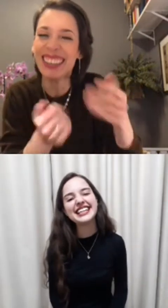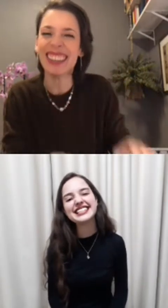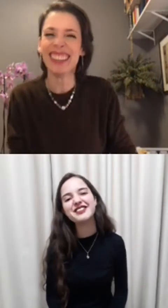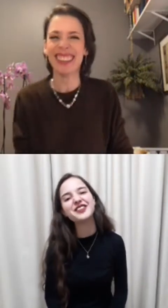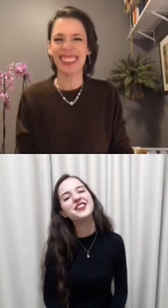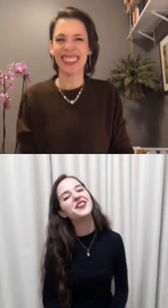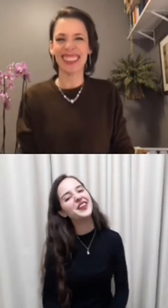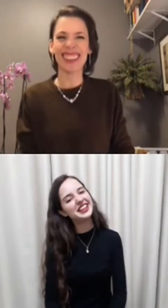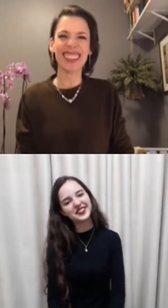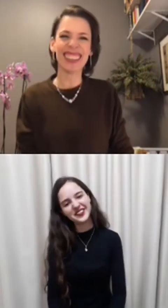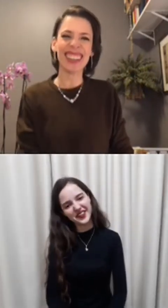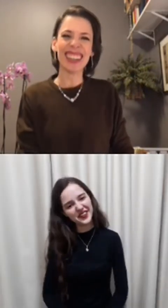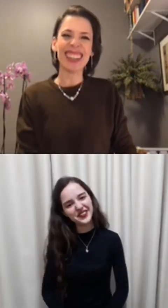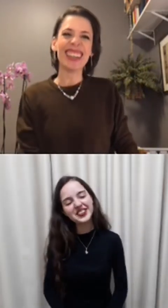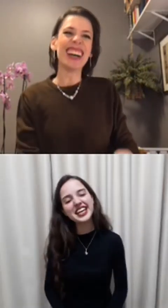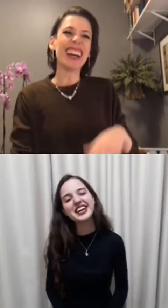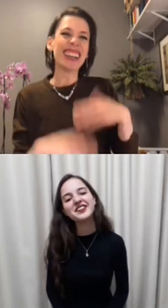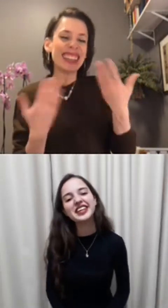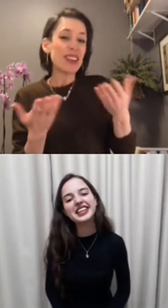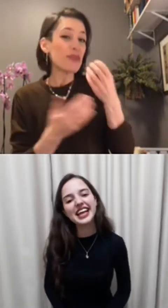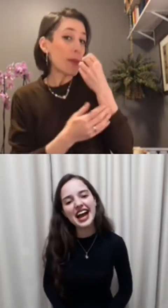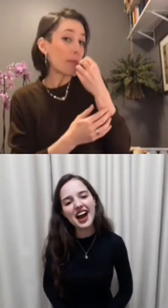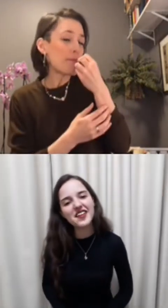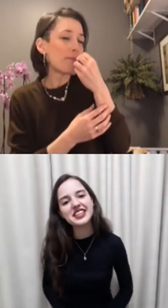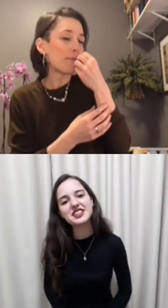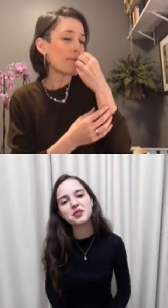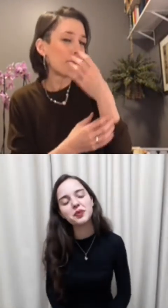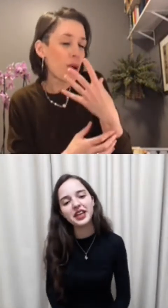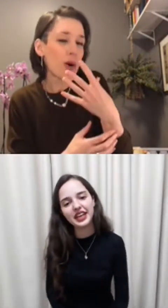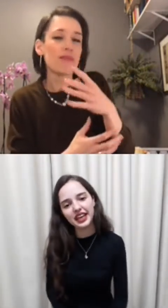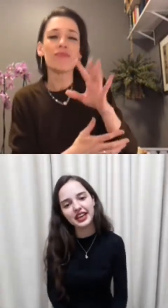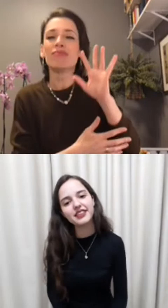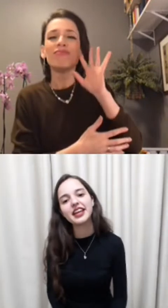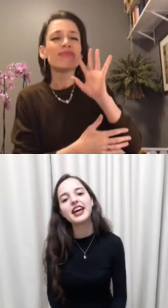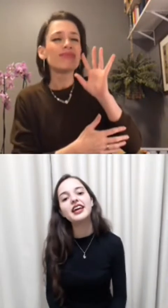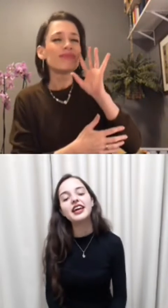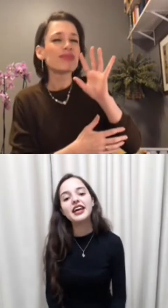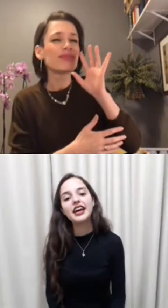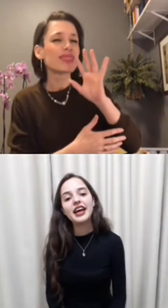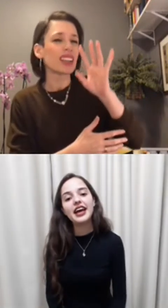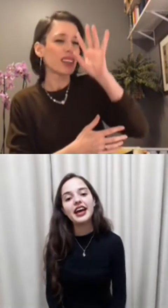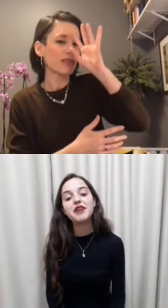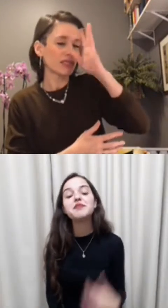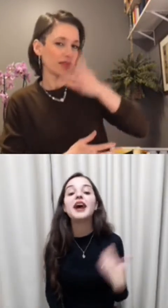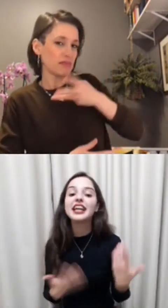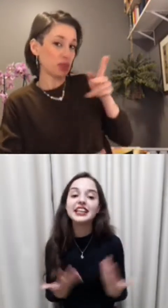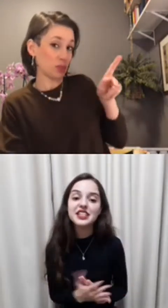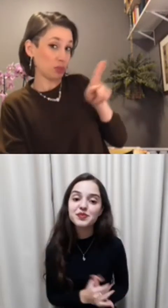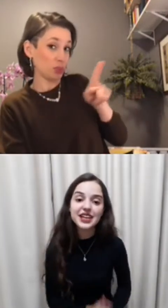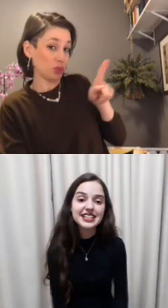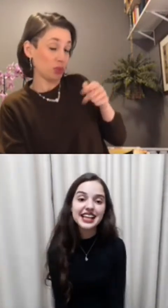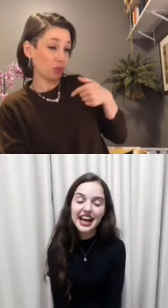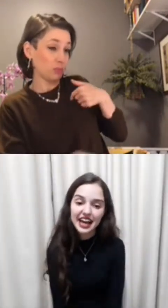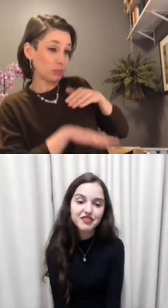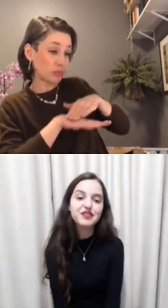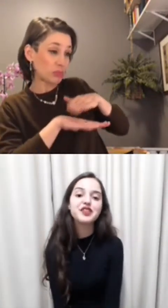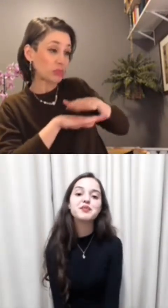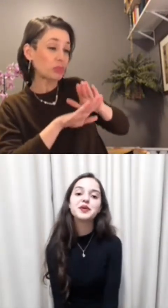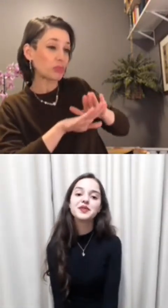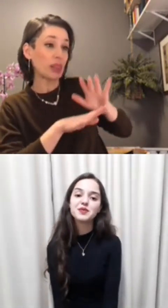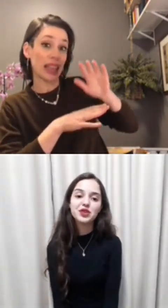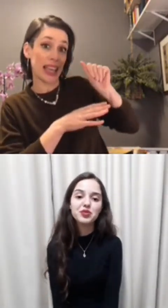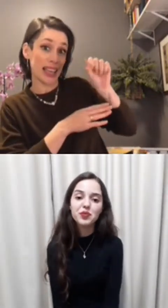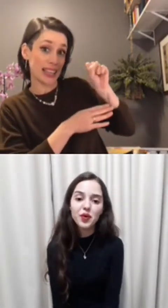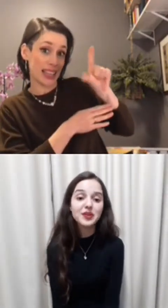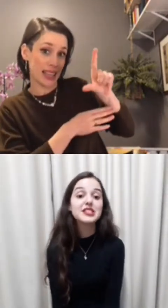E assim, foi muito bom, muito legal conhecer um pouquinho, né? Agradeço por essa live, foram